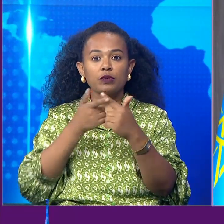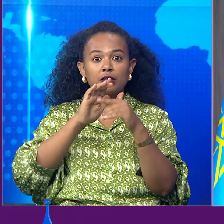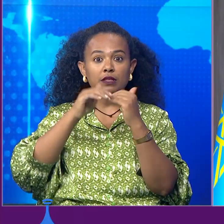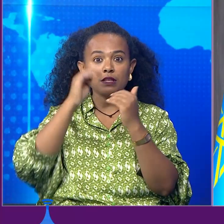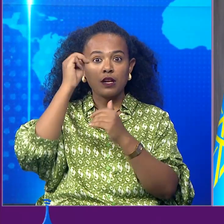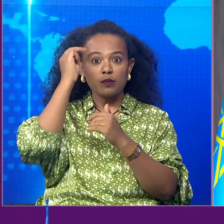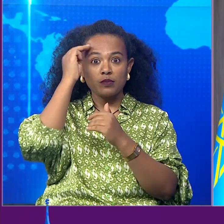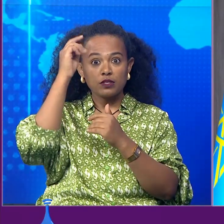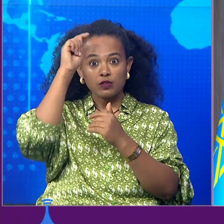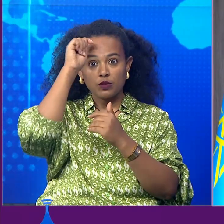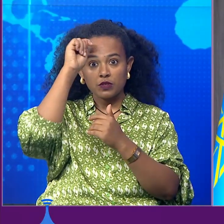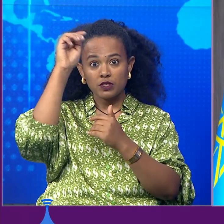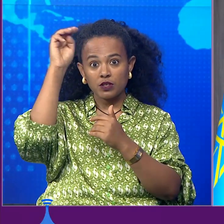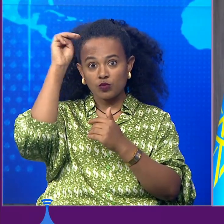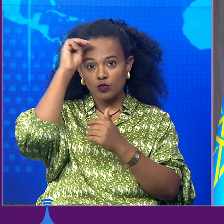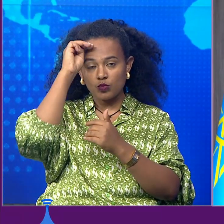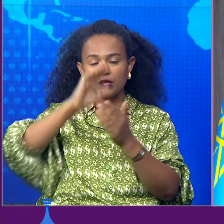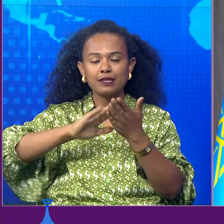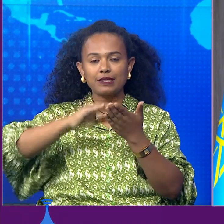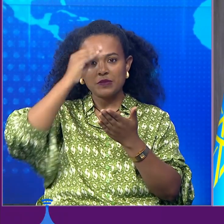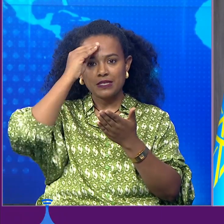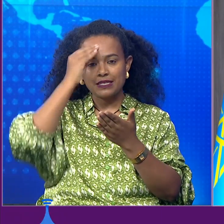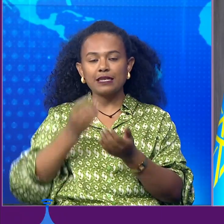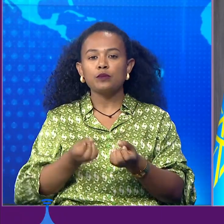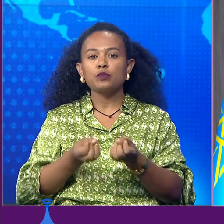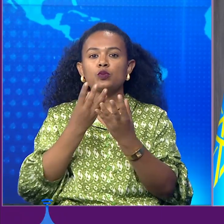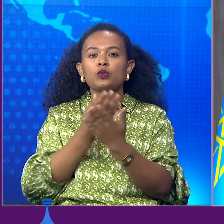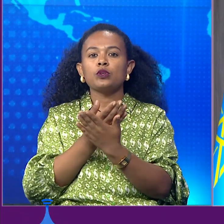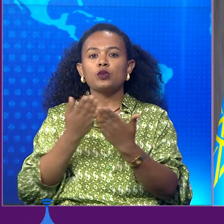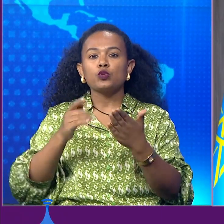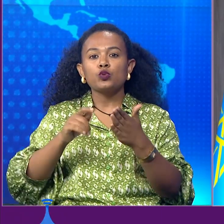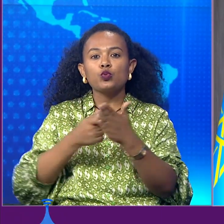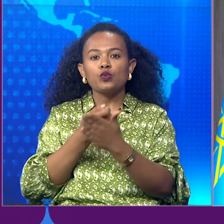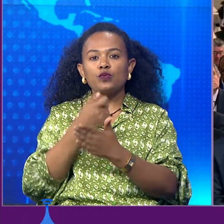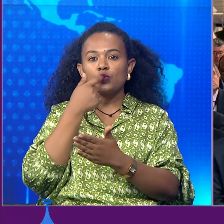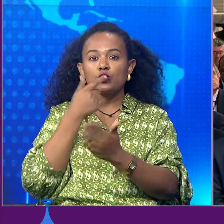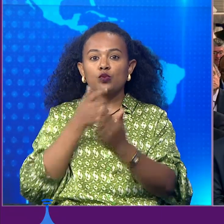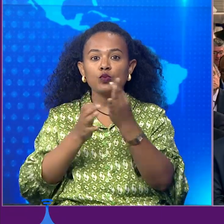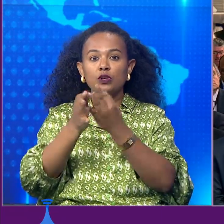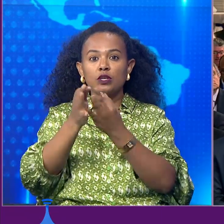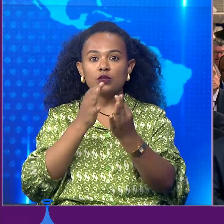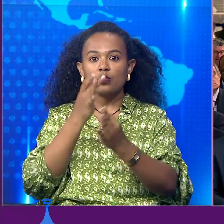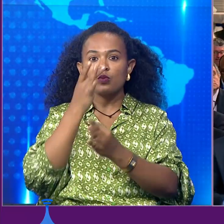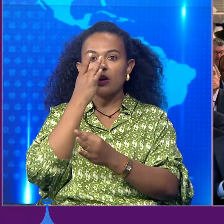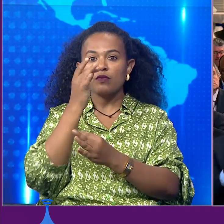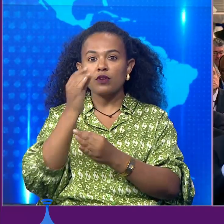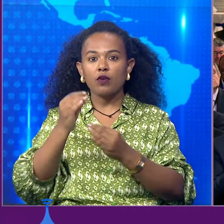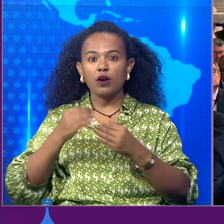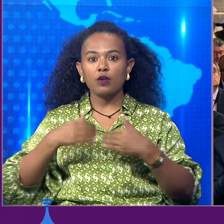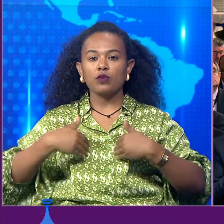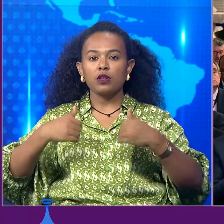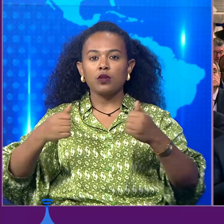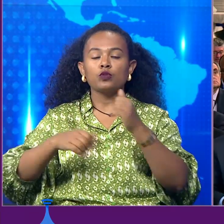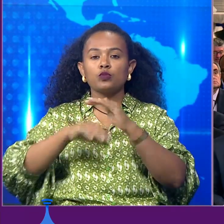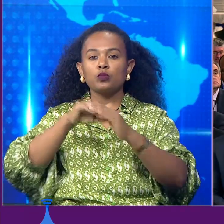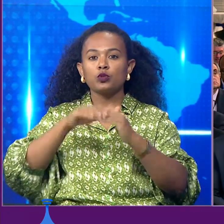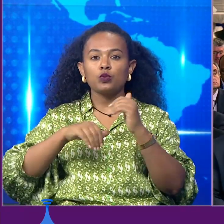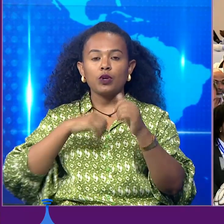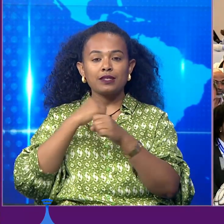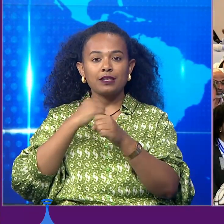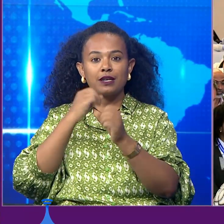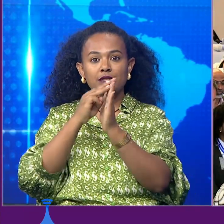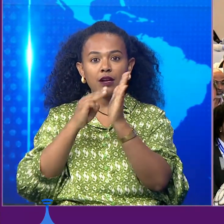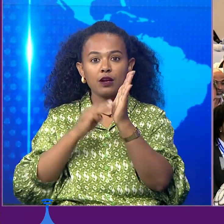ሚኒስትር ተመስገን ጥሩነህ ትምህርት የብዙ ነገሮች ቁልፍ ነው ሲሉ ገልጸው ለአፍሪካውያን ወጣቶች ምቹ የአሰራር